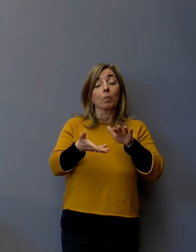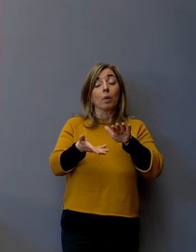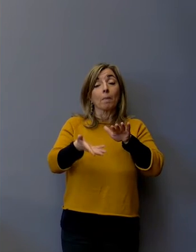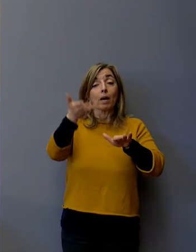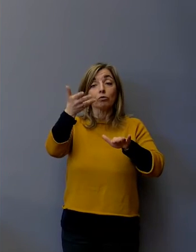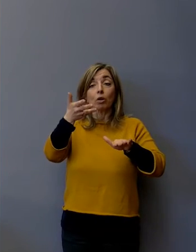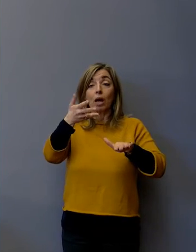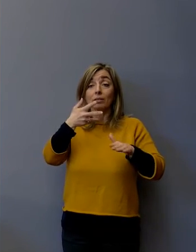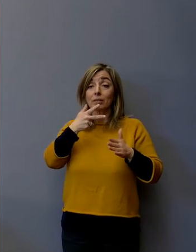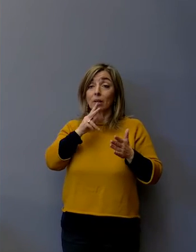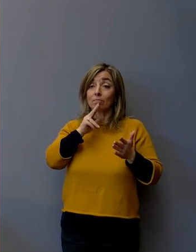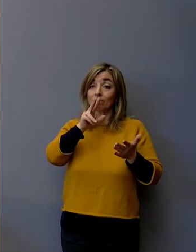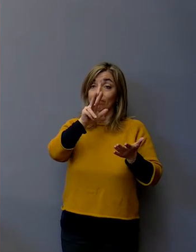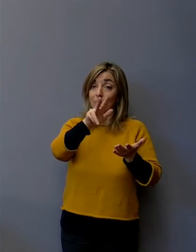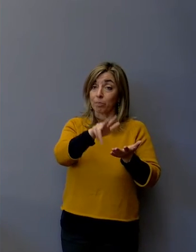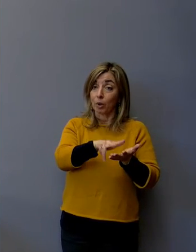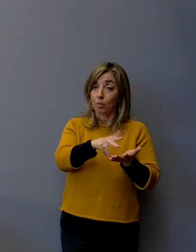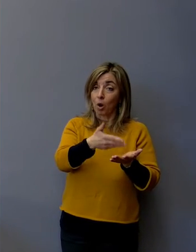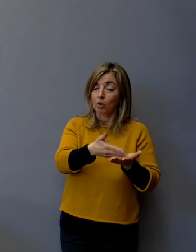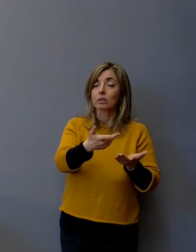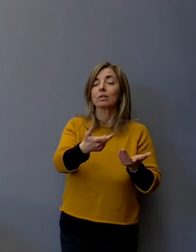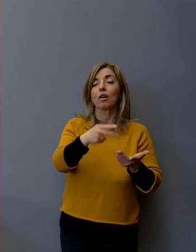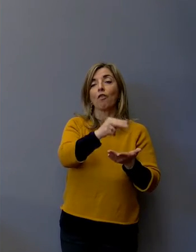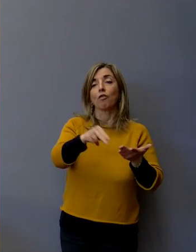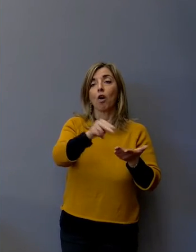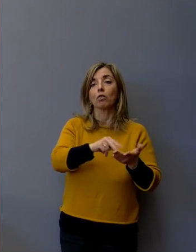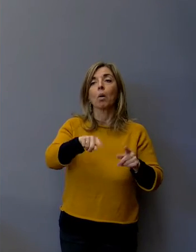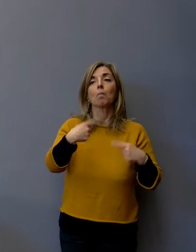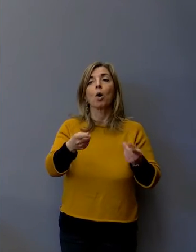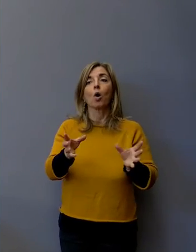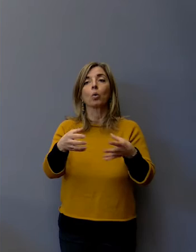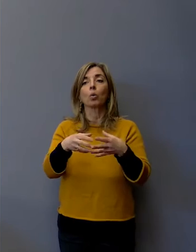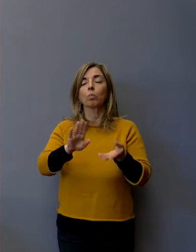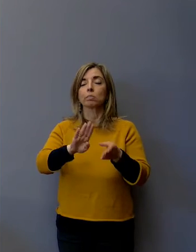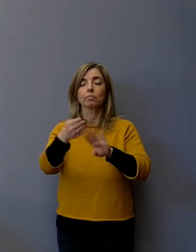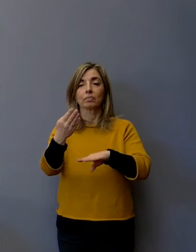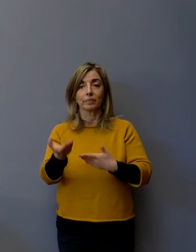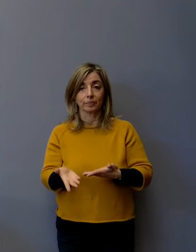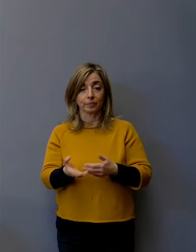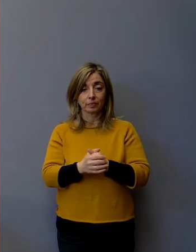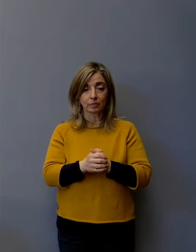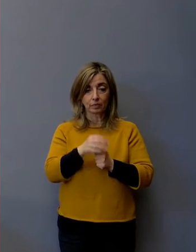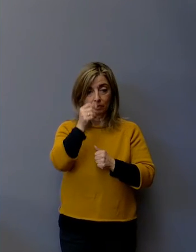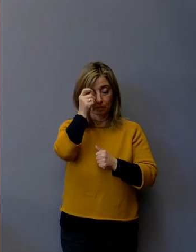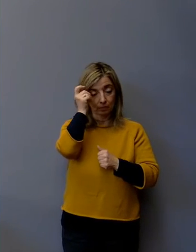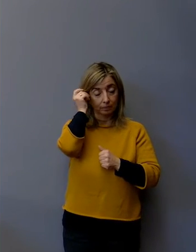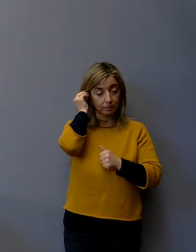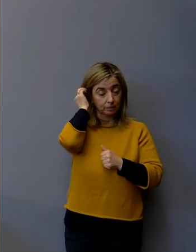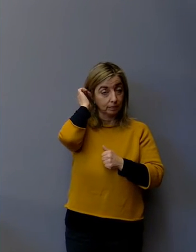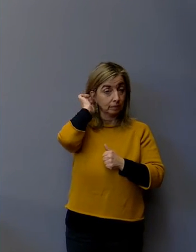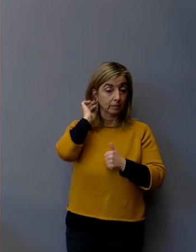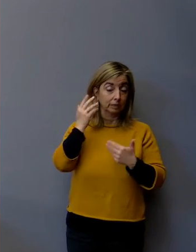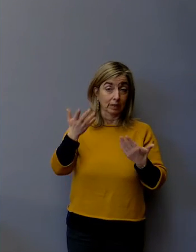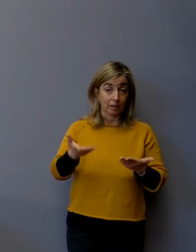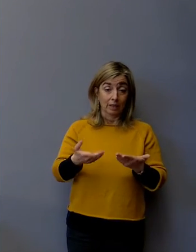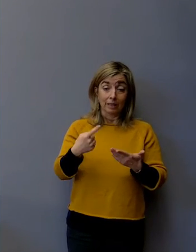detto questo noi ci basiamo sui sugli argomenti attuali sui i documenti votati